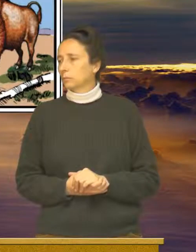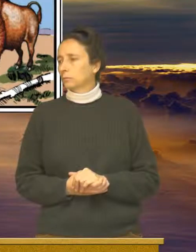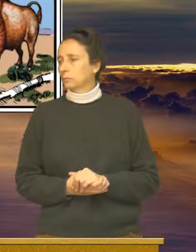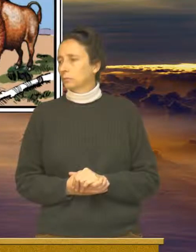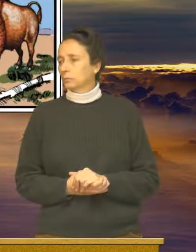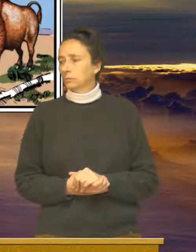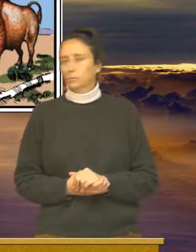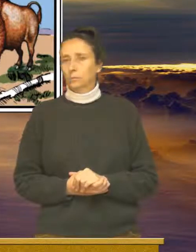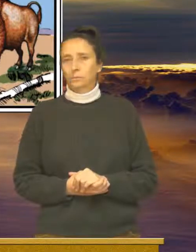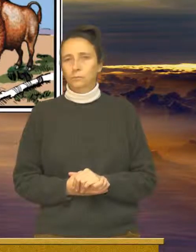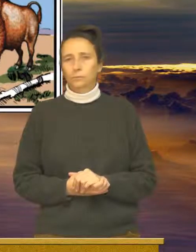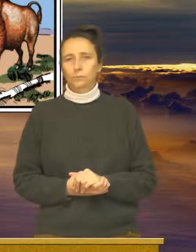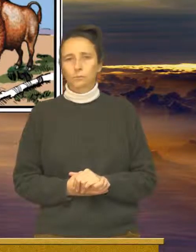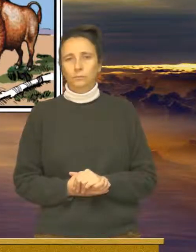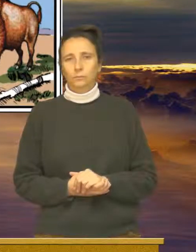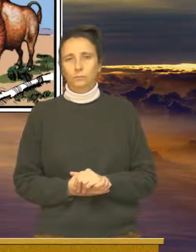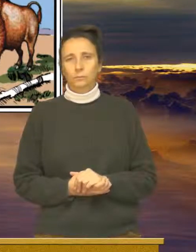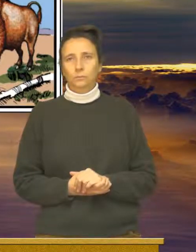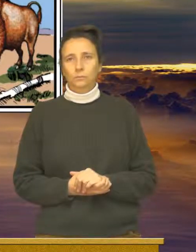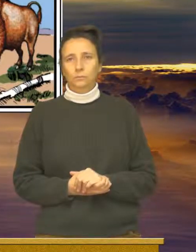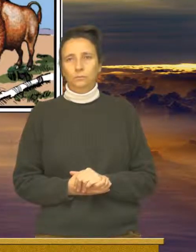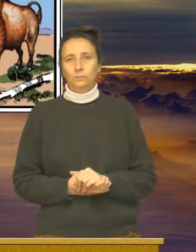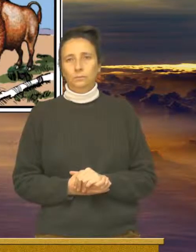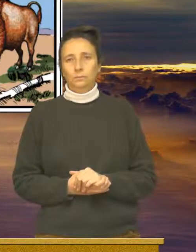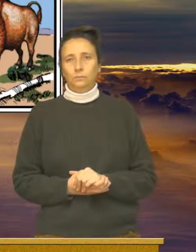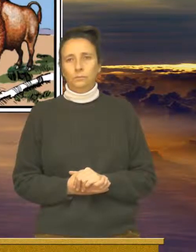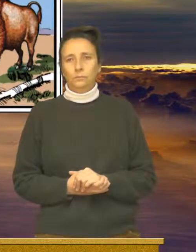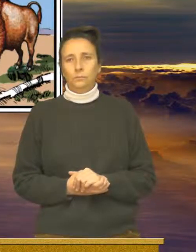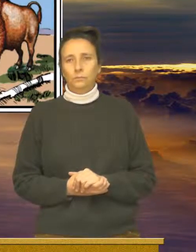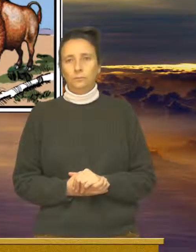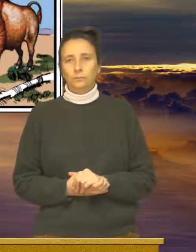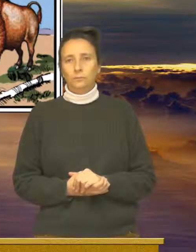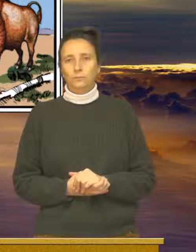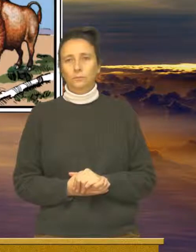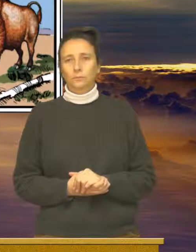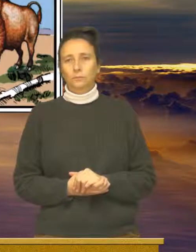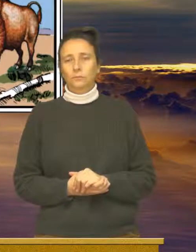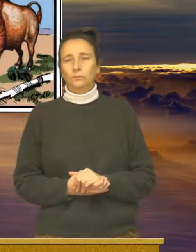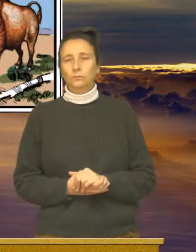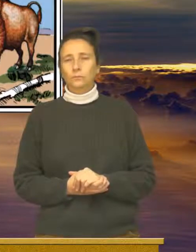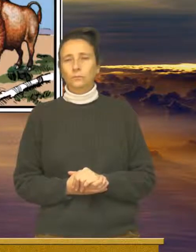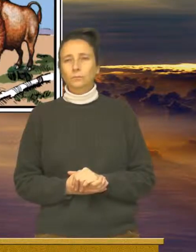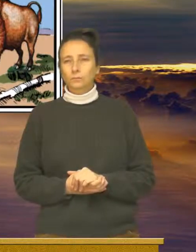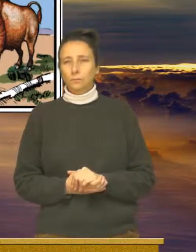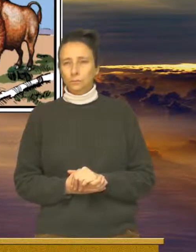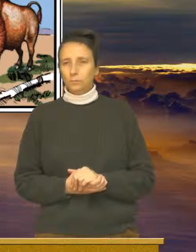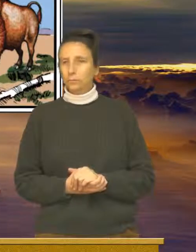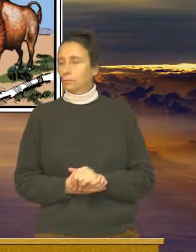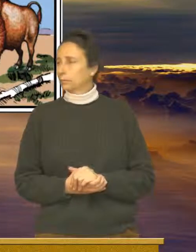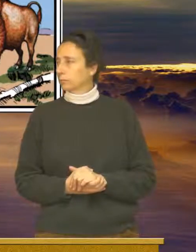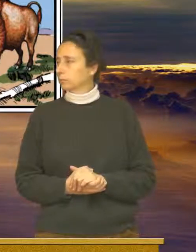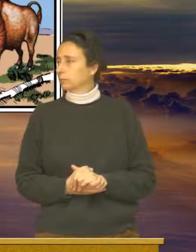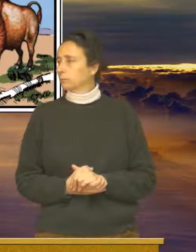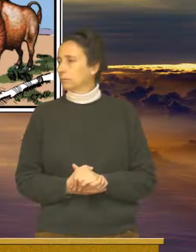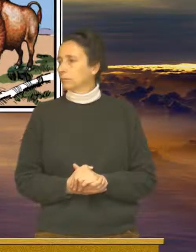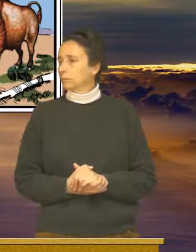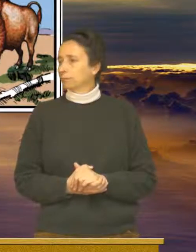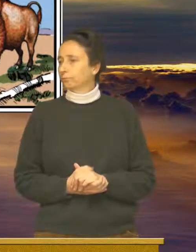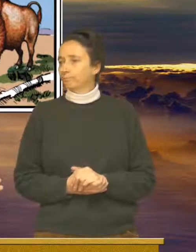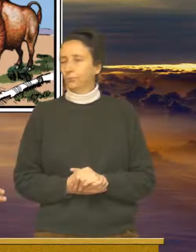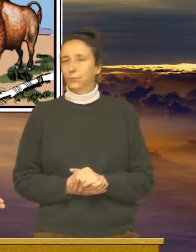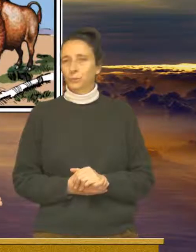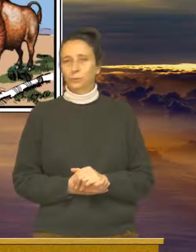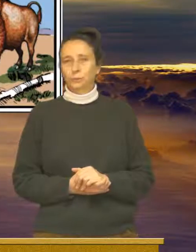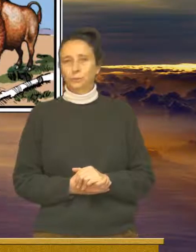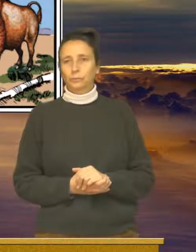muchas estructuras teológicas, explicando, por ejemplo, la definición del pecado, que el pecado no